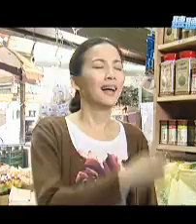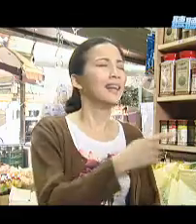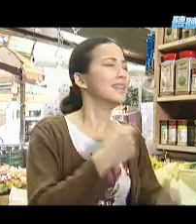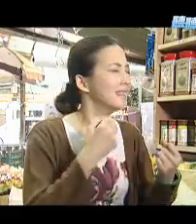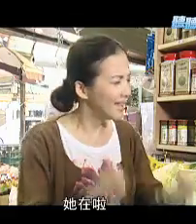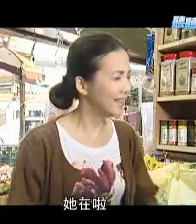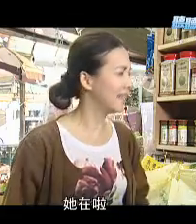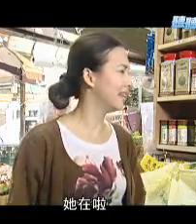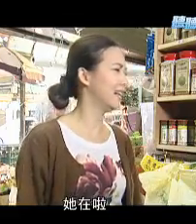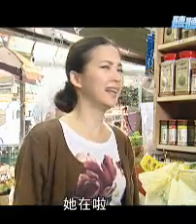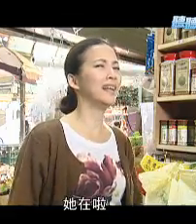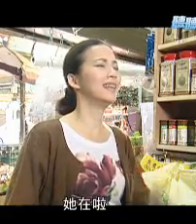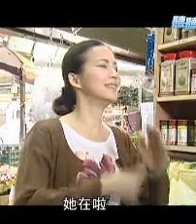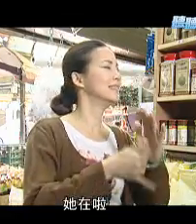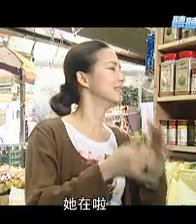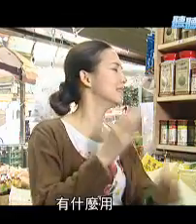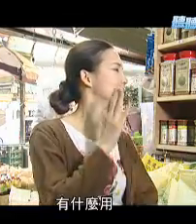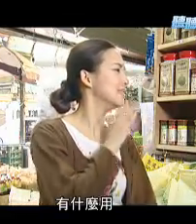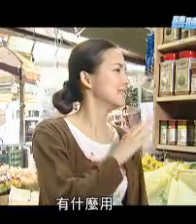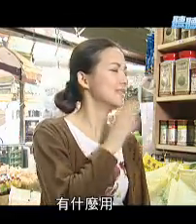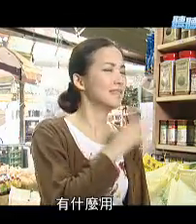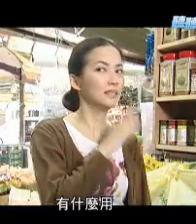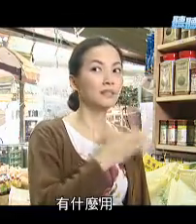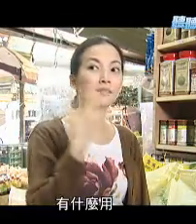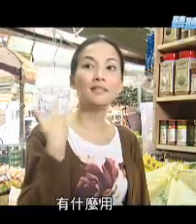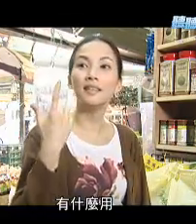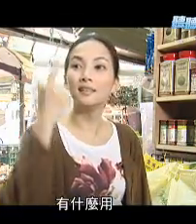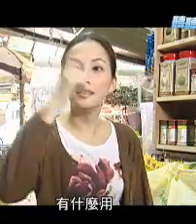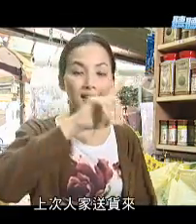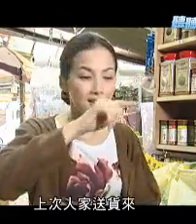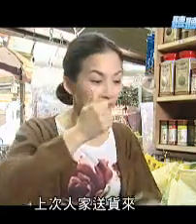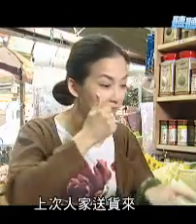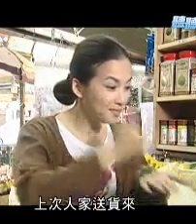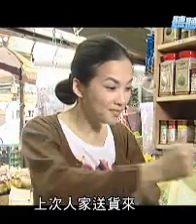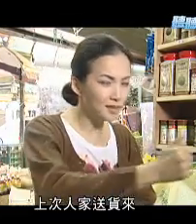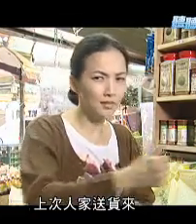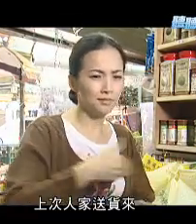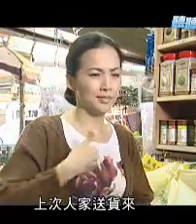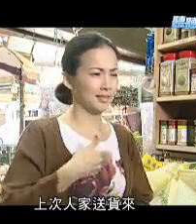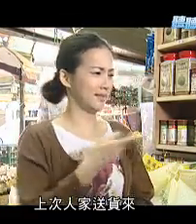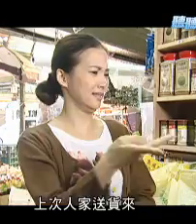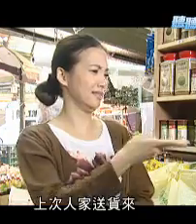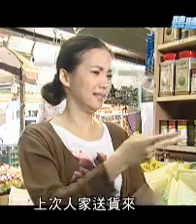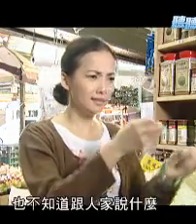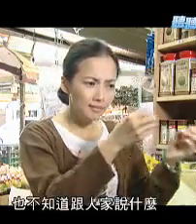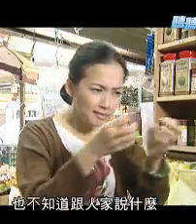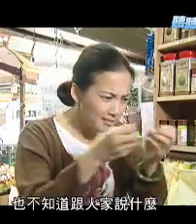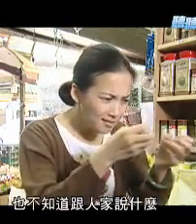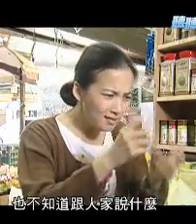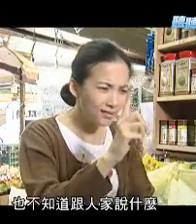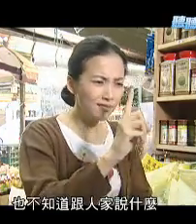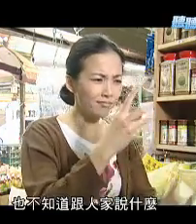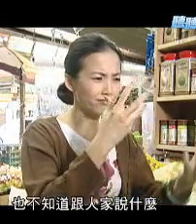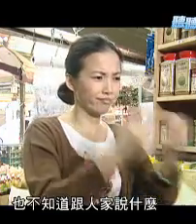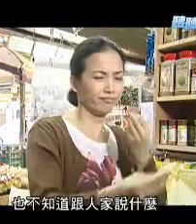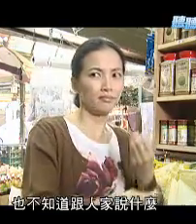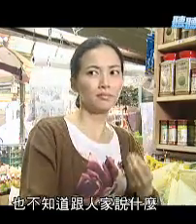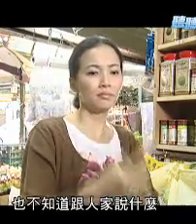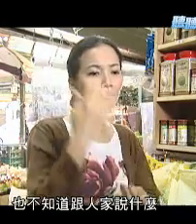啊，他在啦。有什么用？啊，上次人家送货来哈、哦，也不知道跟人家说什么，啊，